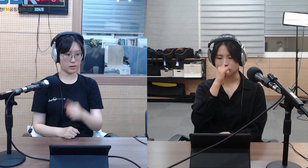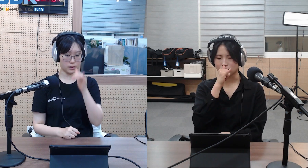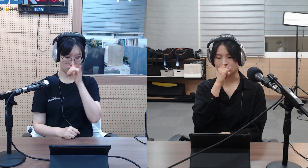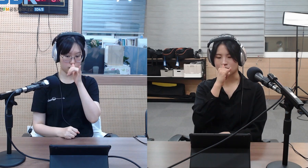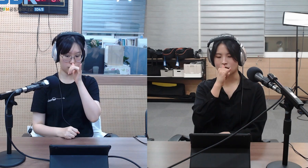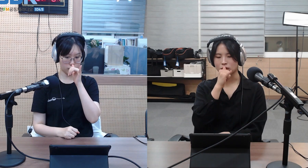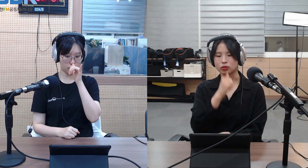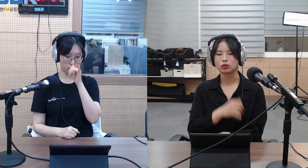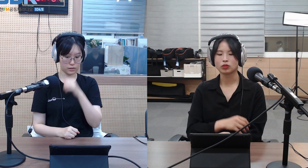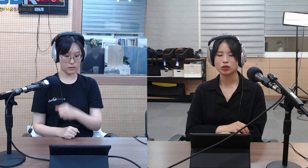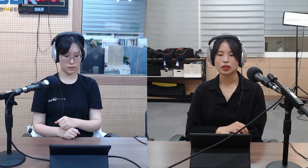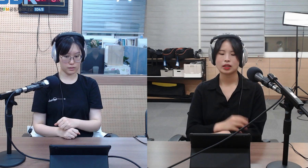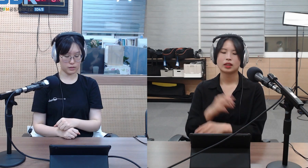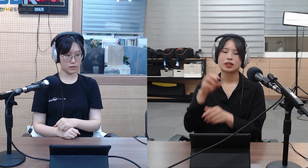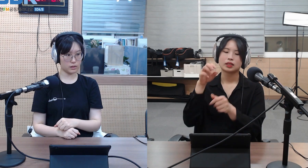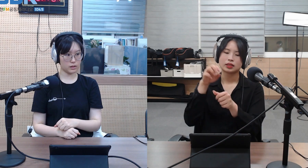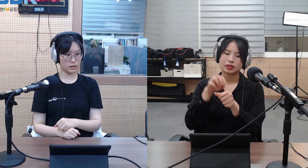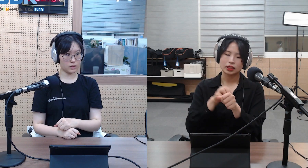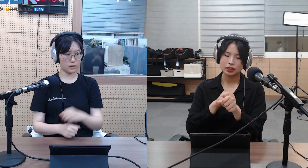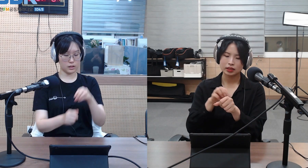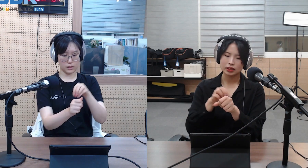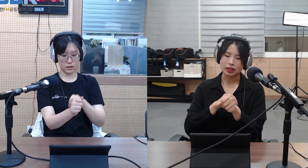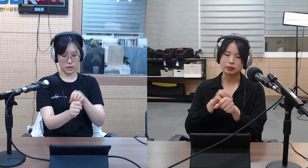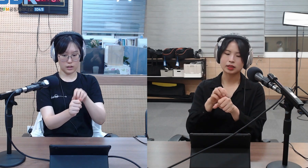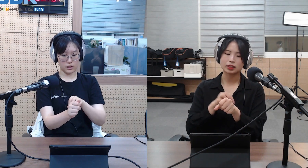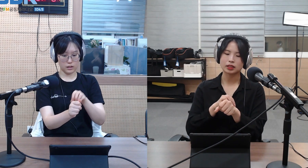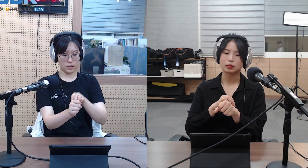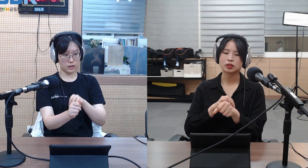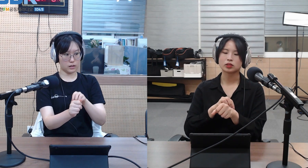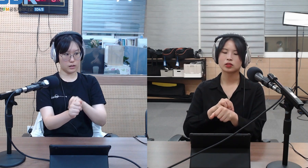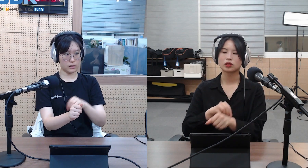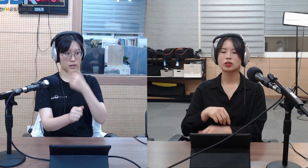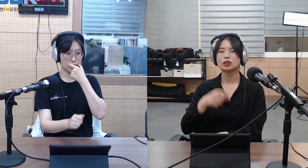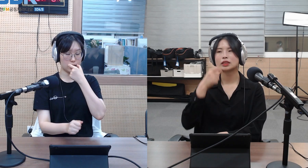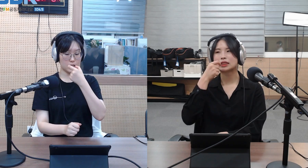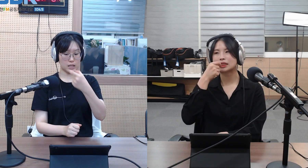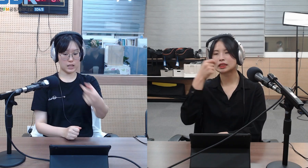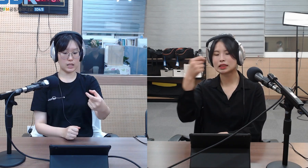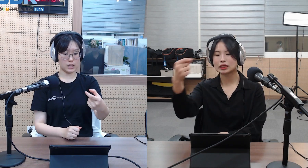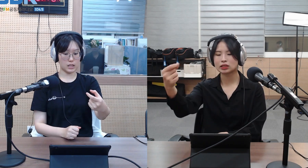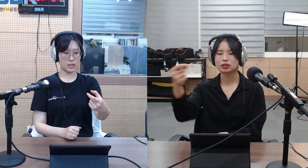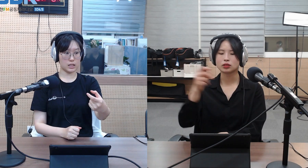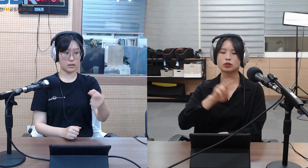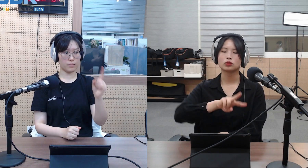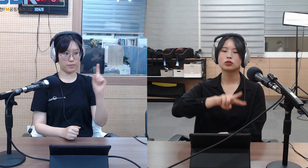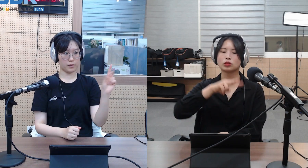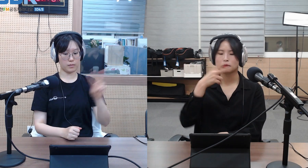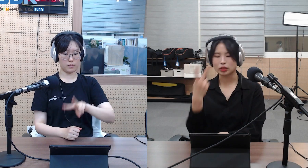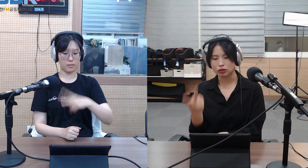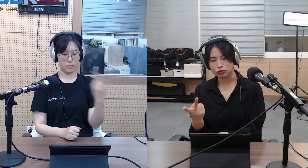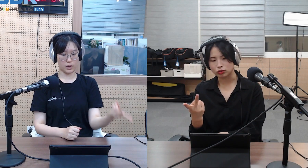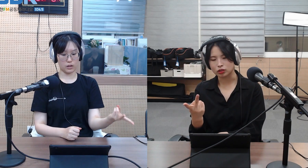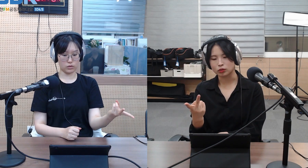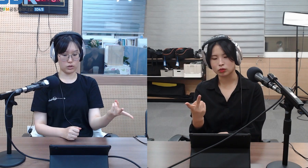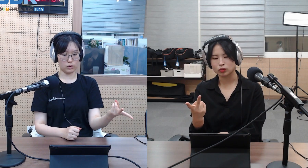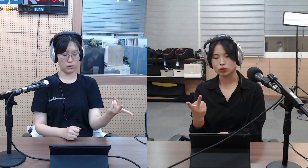있어요. 있어요. 사이드는 감자튀김에서 치즈 스틱으로 바꿔주시고